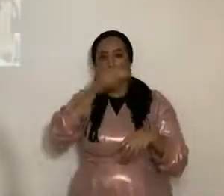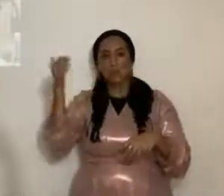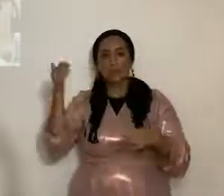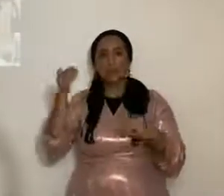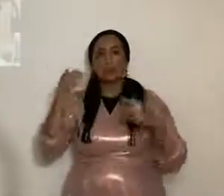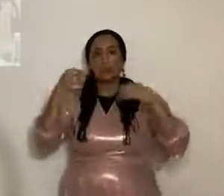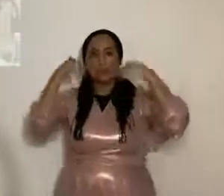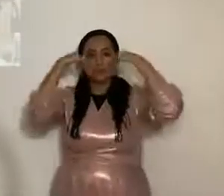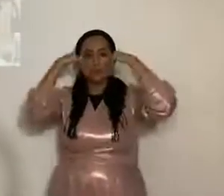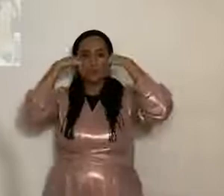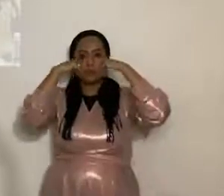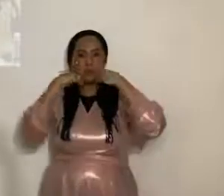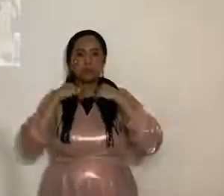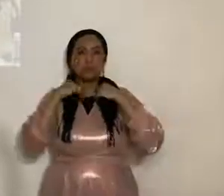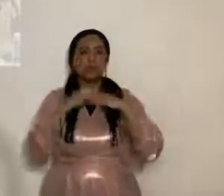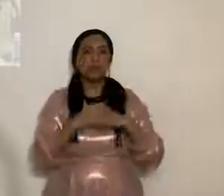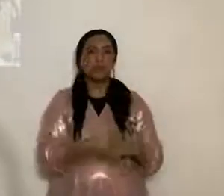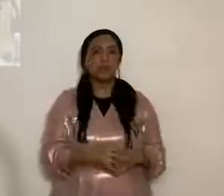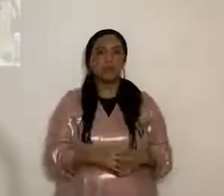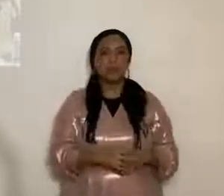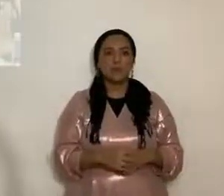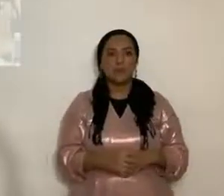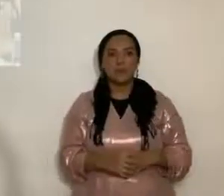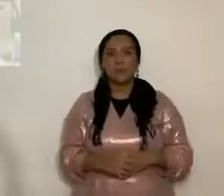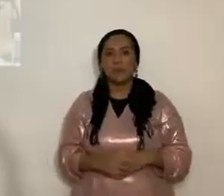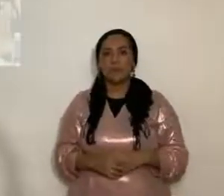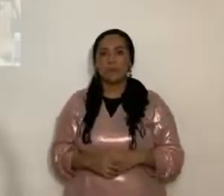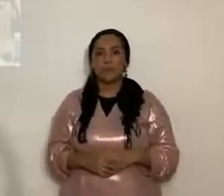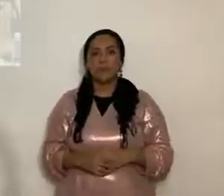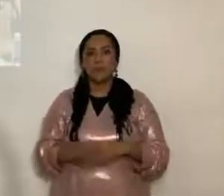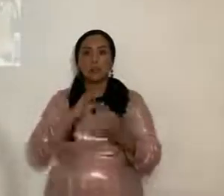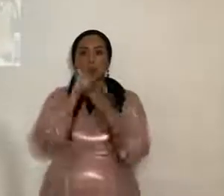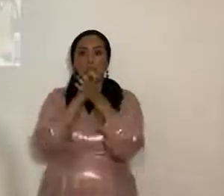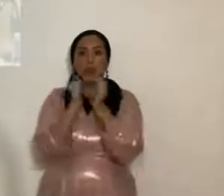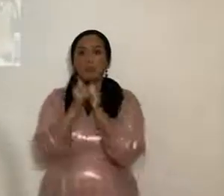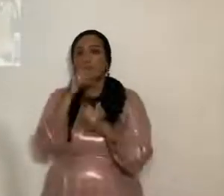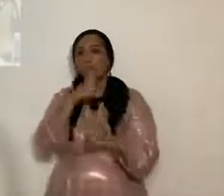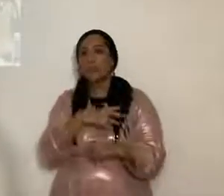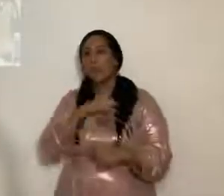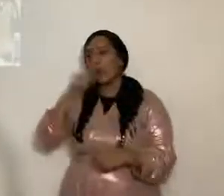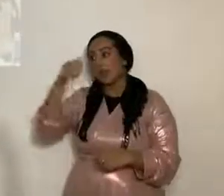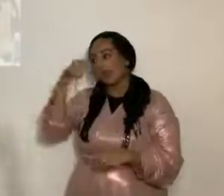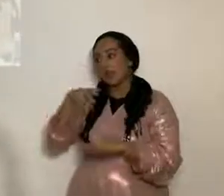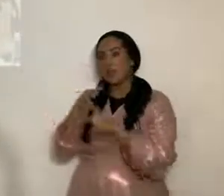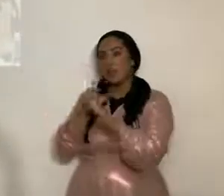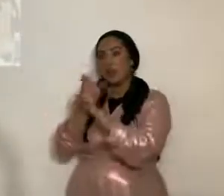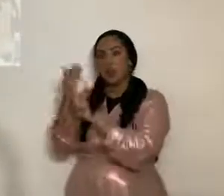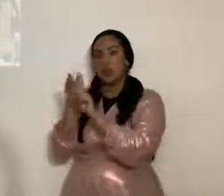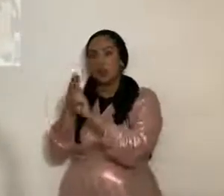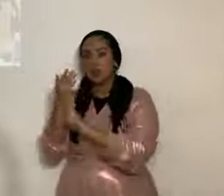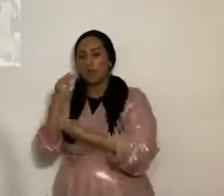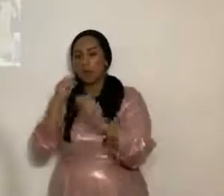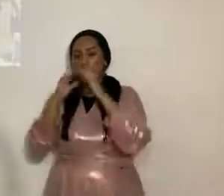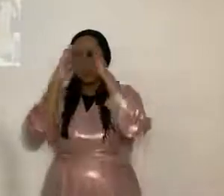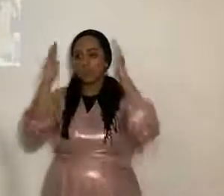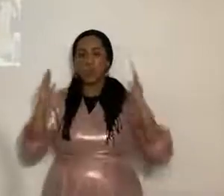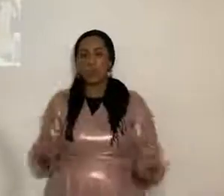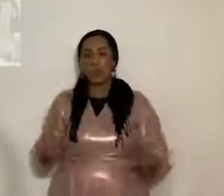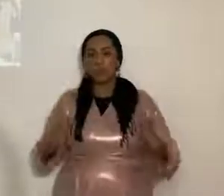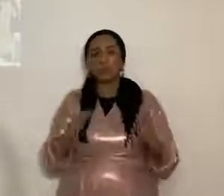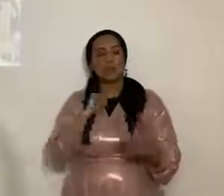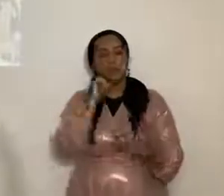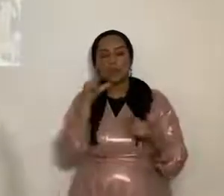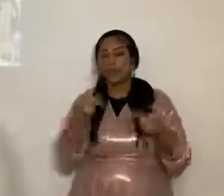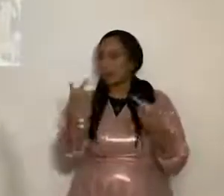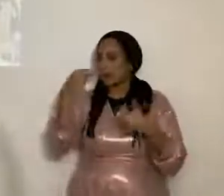de fiebre. Terrible. Verso 30. Te desposarás con mujer y otro varón dormirá con ella. Edificarás casa y no